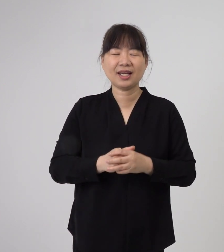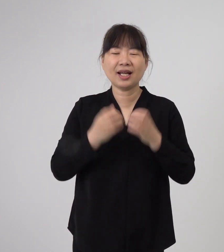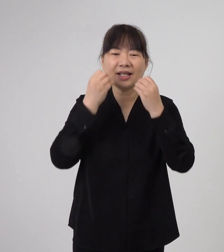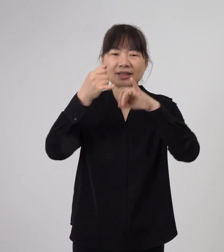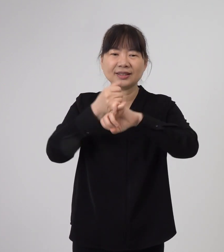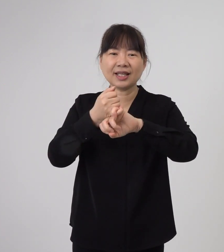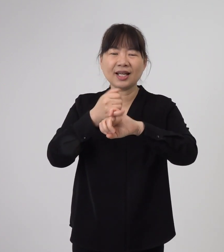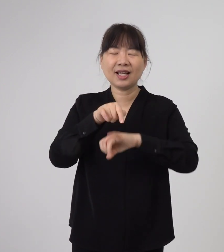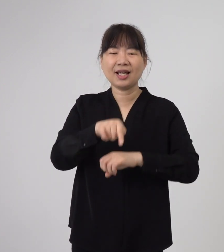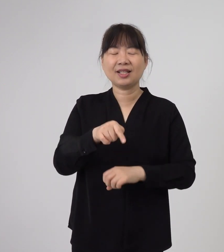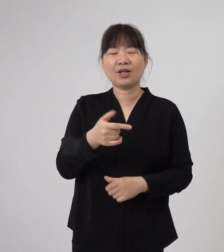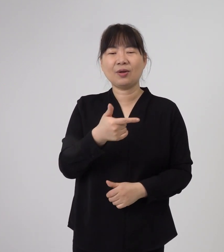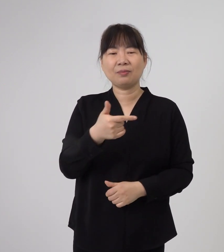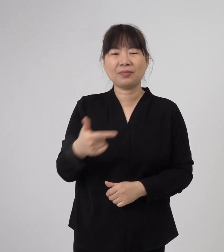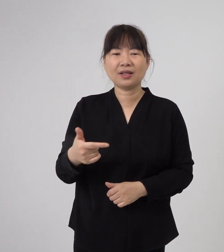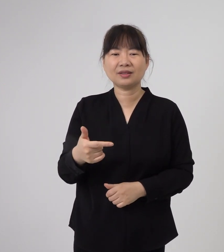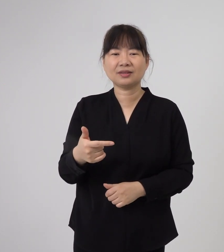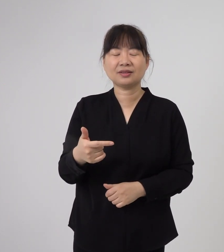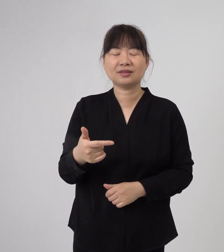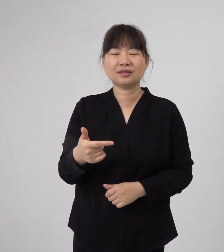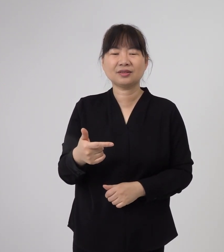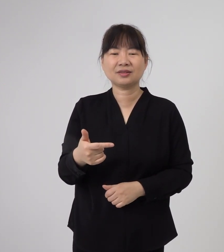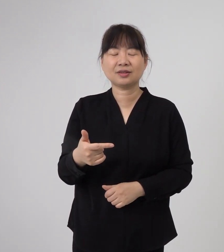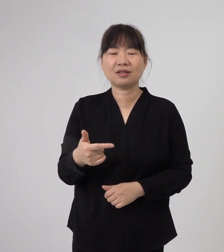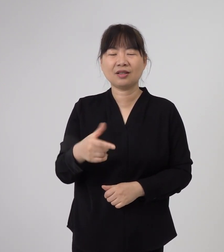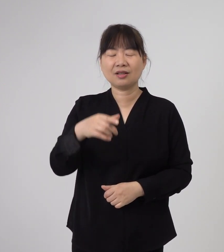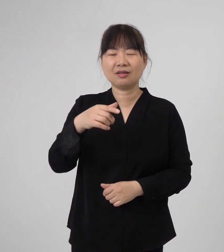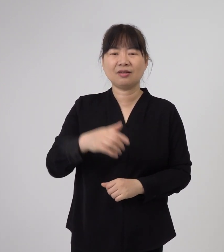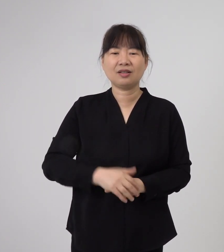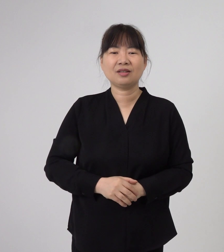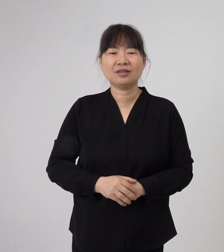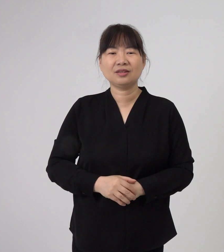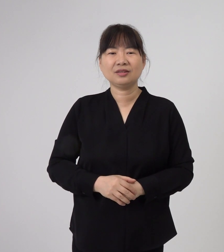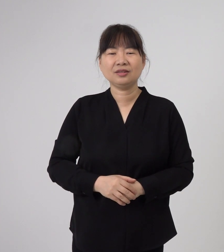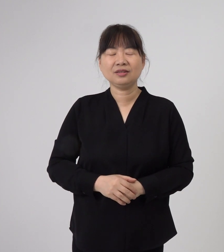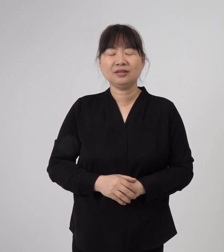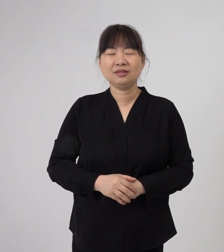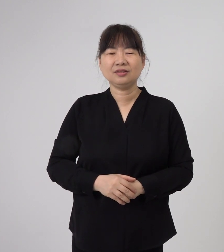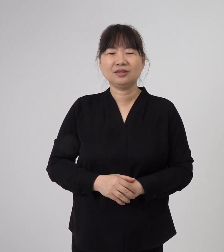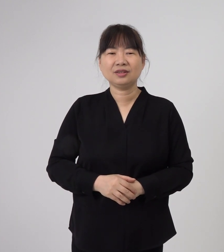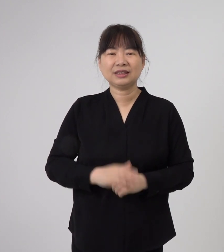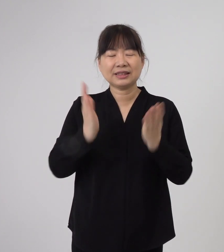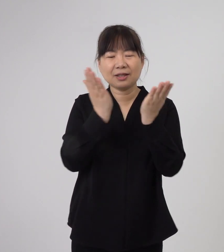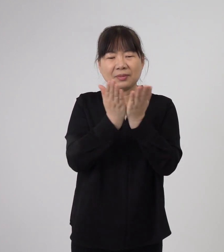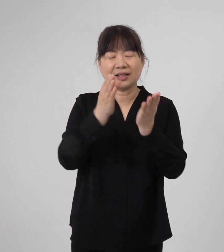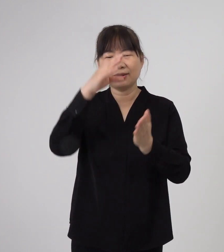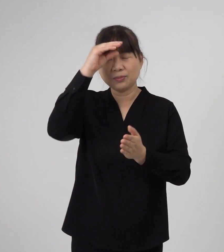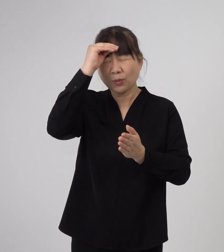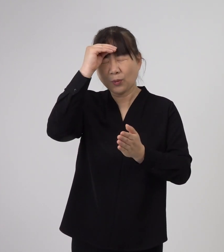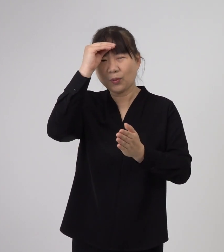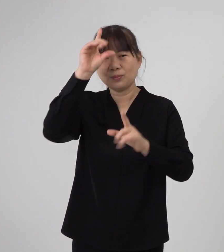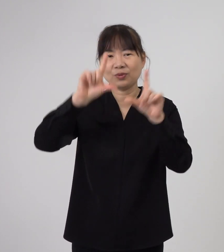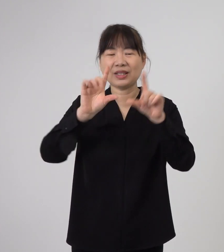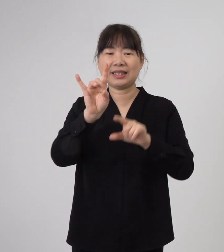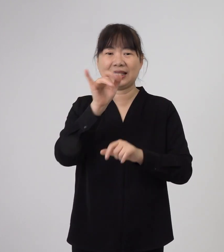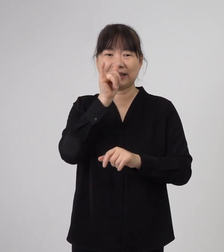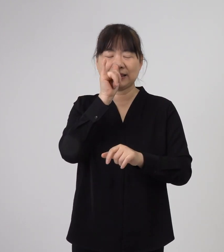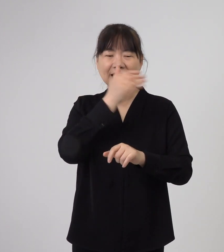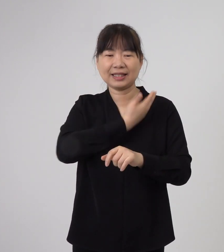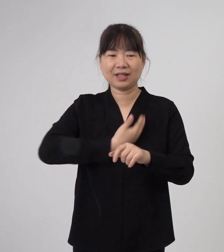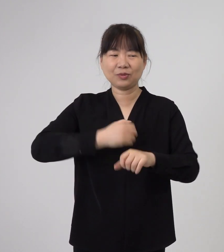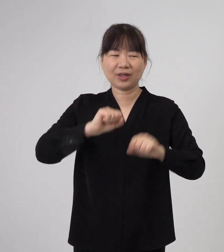신약에 매우 적실한 모범적 신뢰가 하나 있죠. 우리 사도행전 16장을